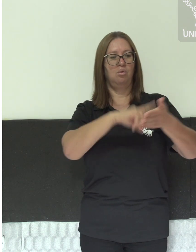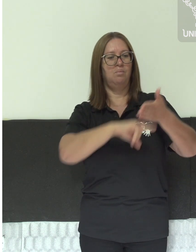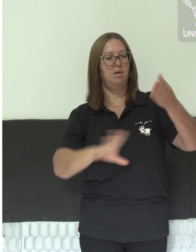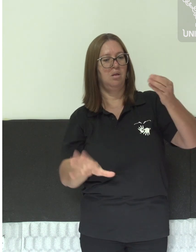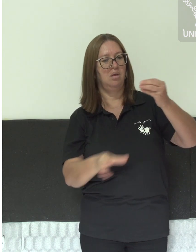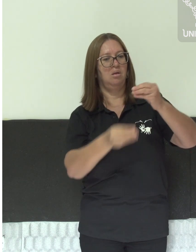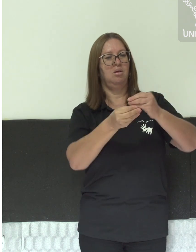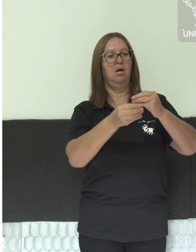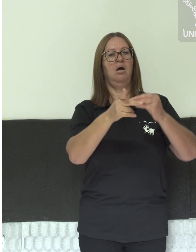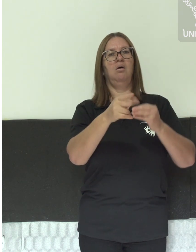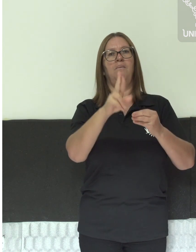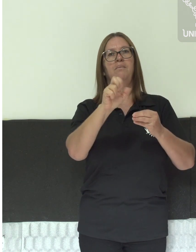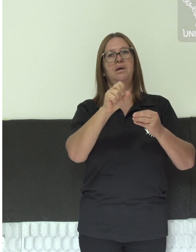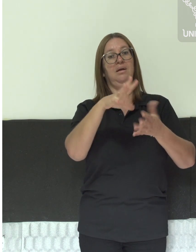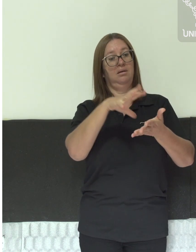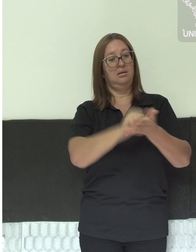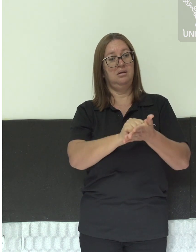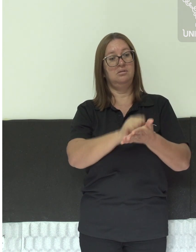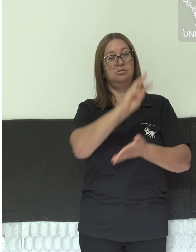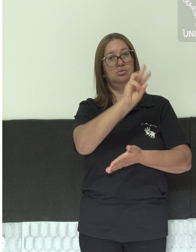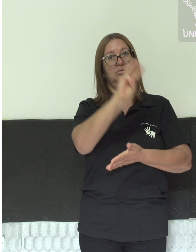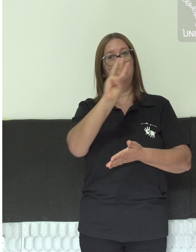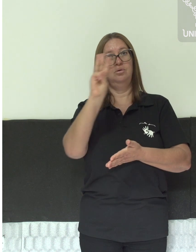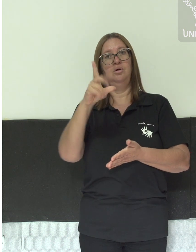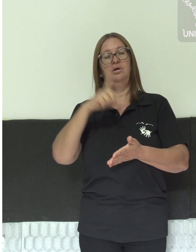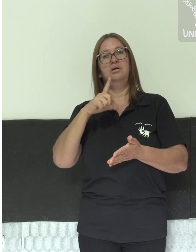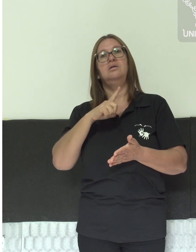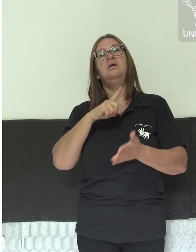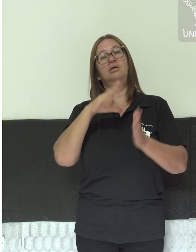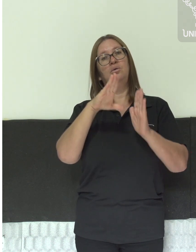ao pré-cadastro online, requeridos no item